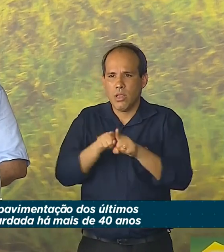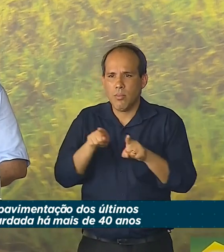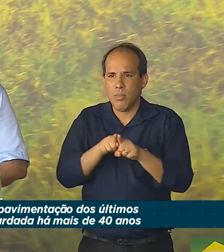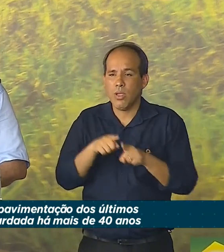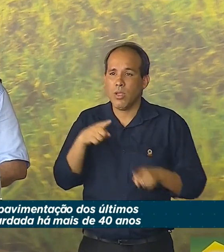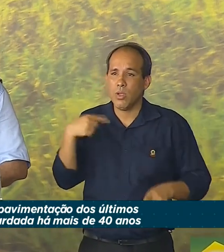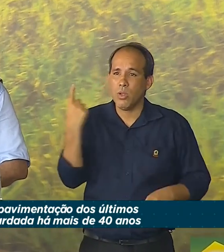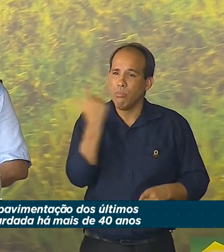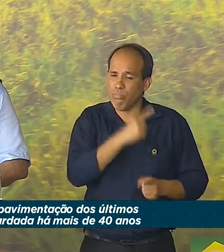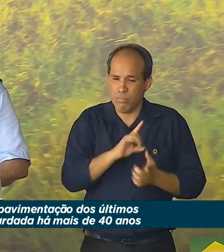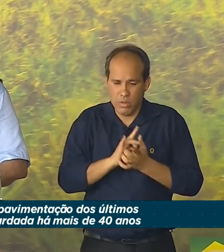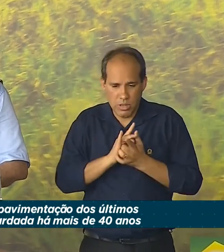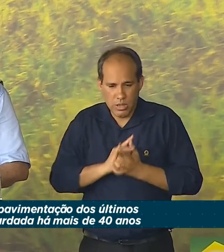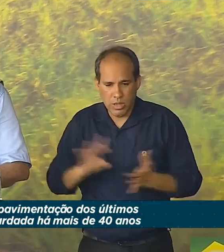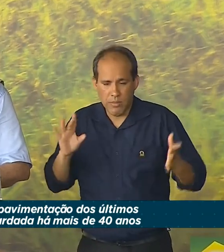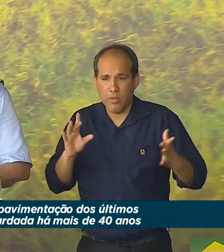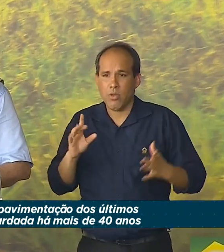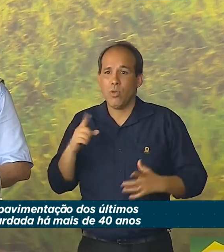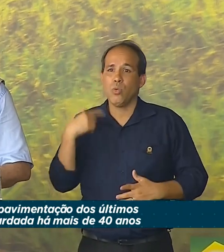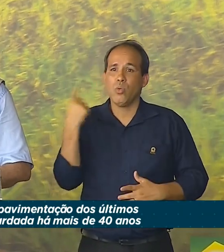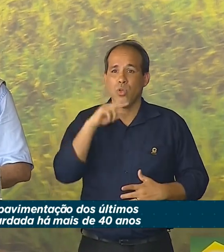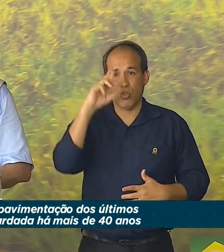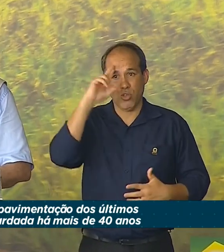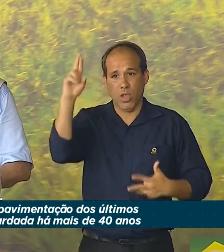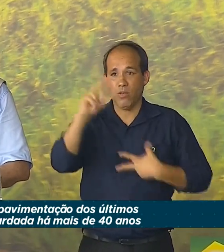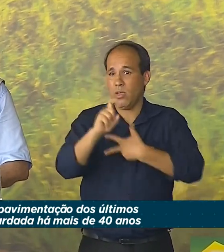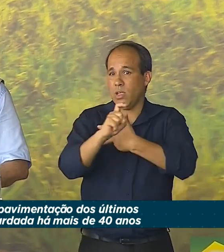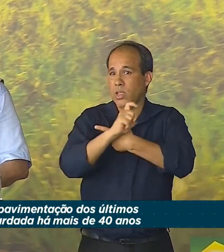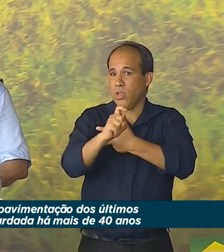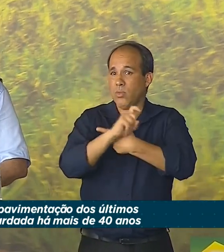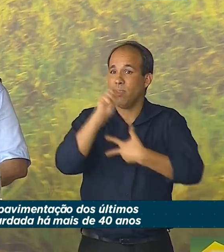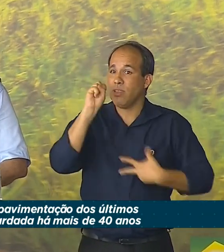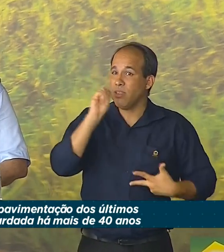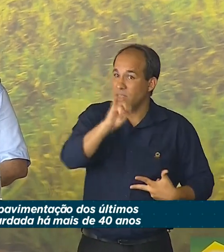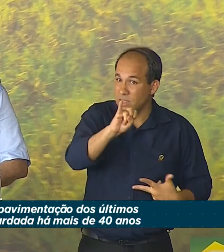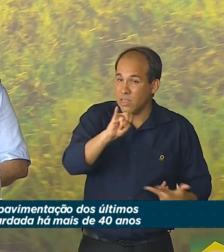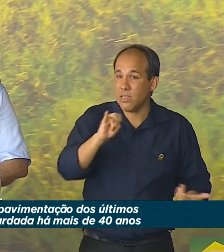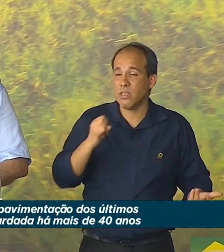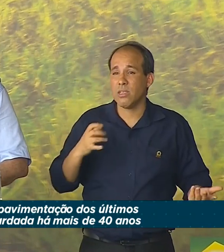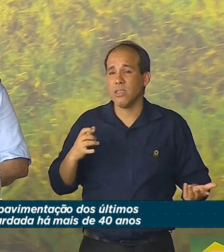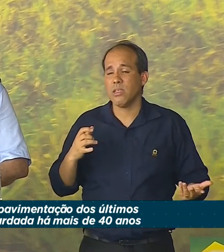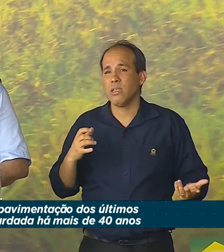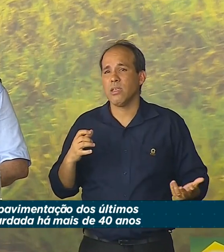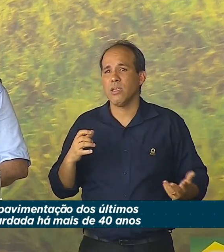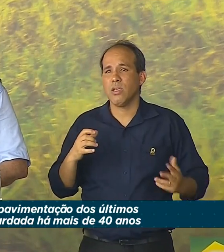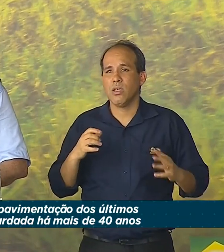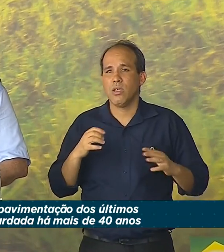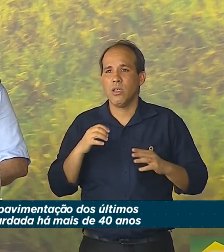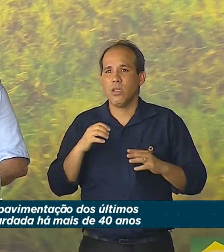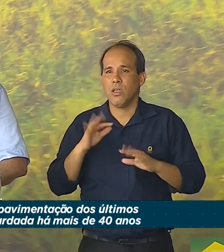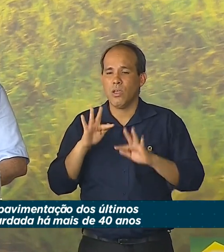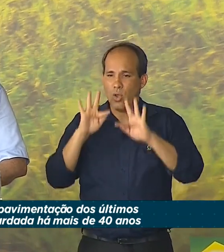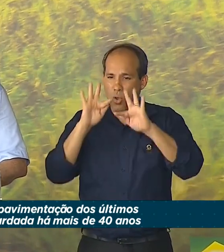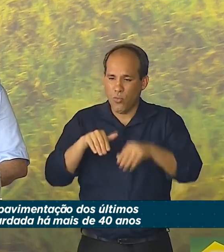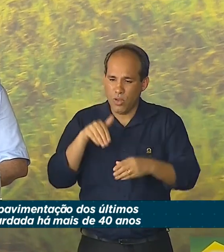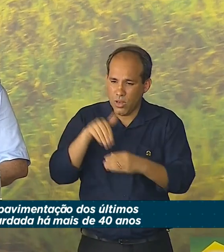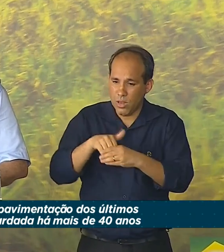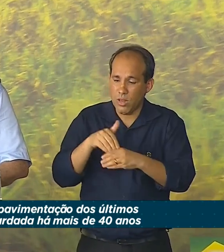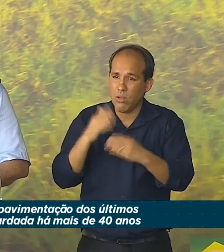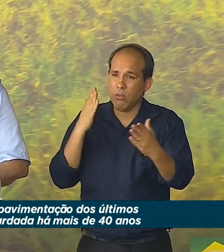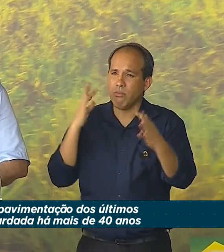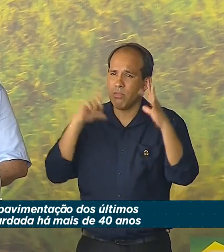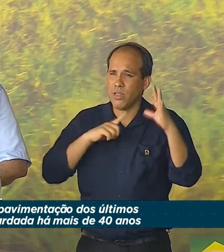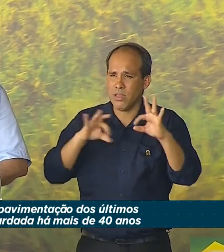podemos ter independência, nós, chefe de executivo, se, ao terminar as eleições, tivermos a